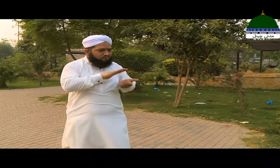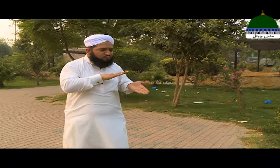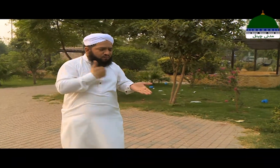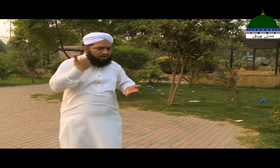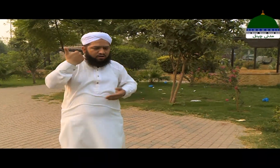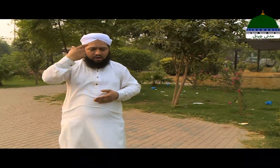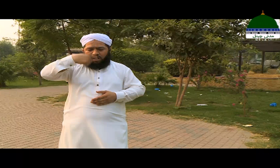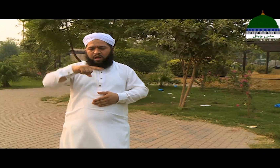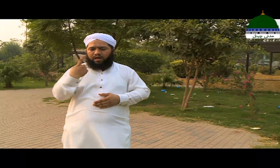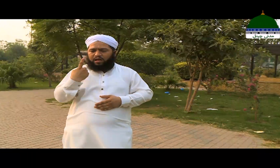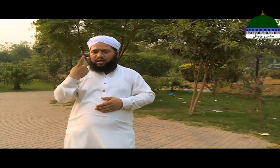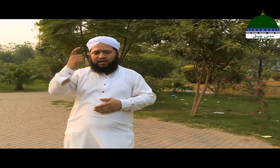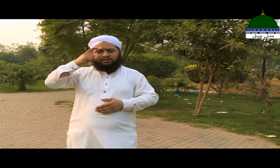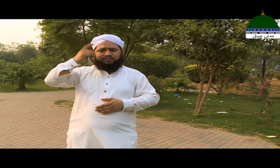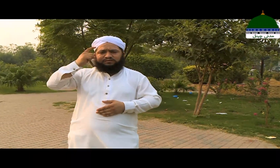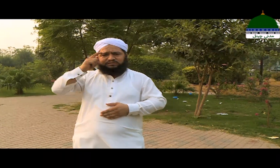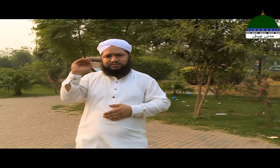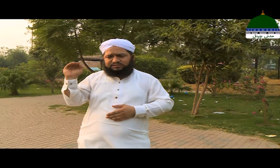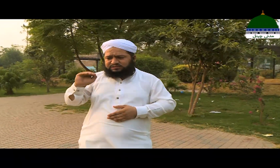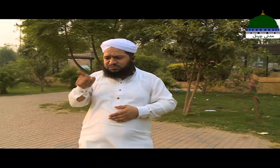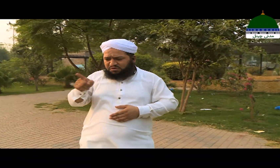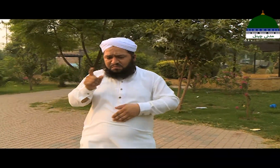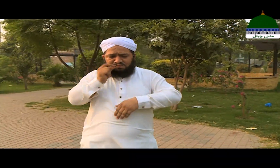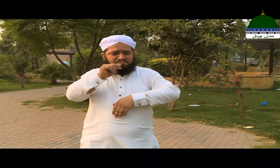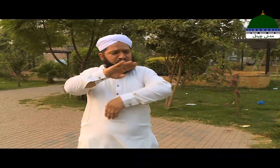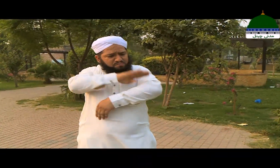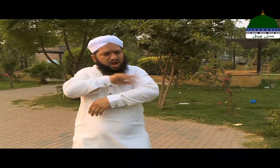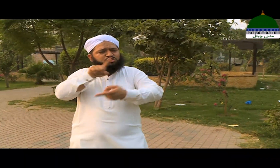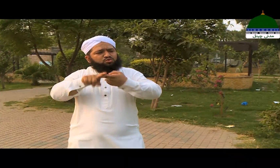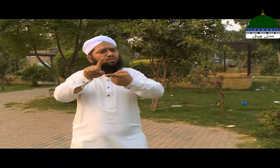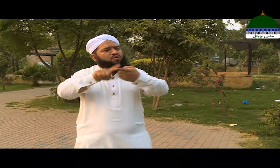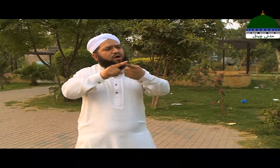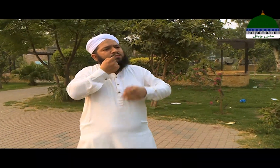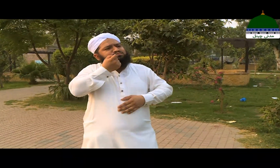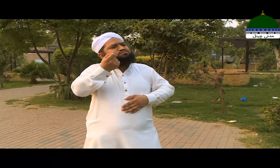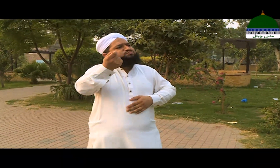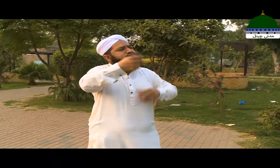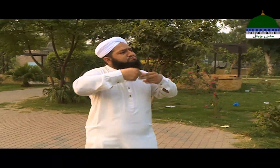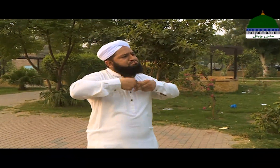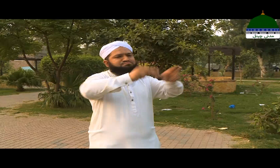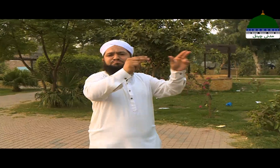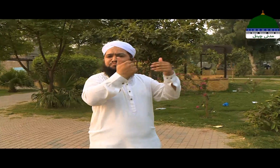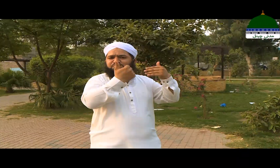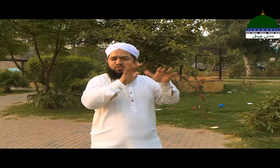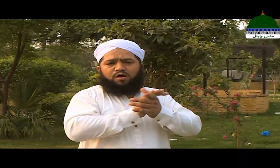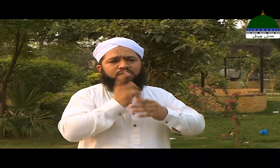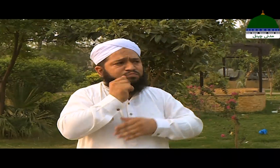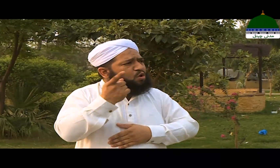بیوی۔ بالآخر اس نے سانپ والا معاملہ اپنے بھائیوں اور دوستوں کے سامنے ظاہر کر ہی دیا۔ سب نے